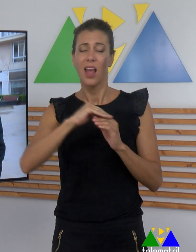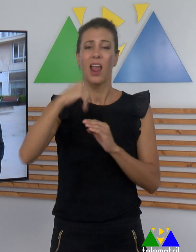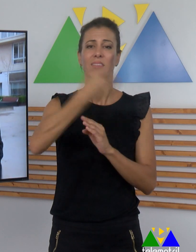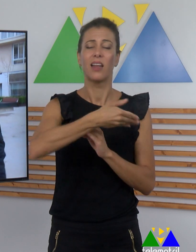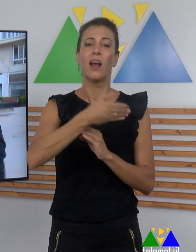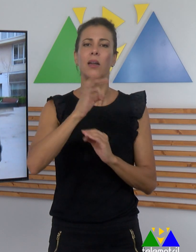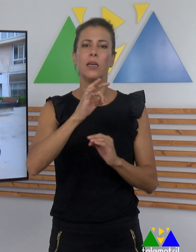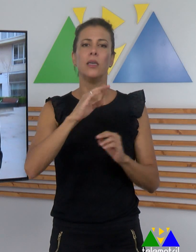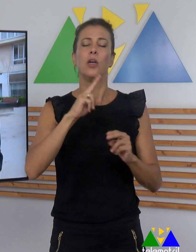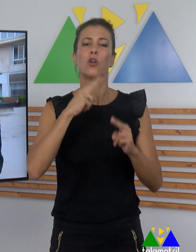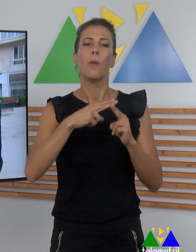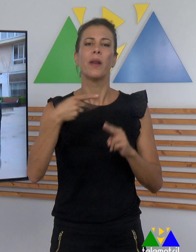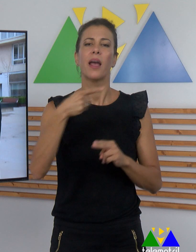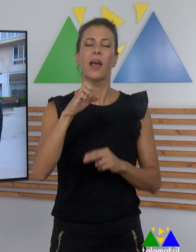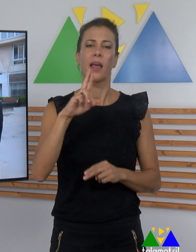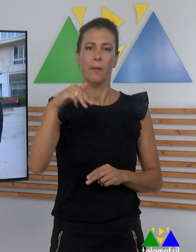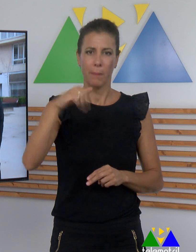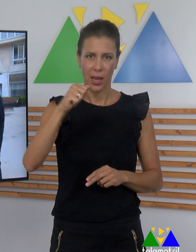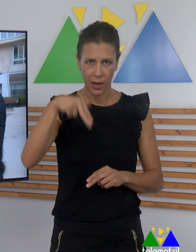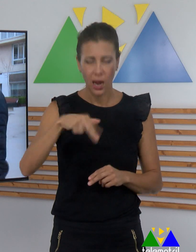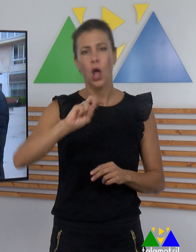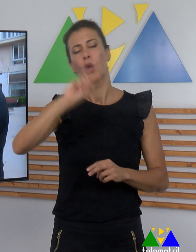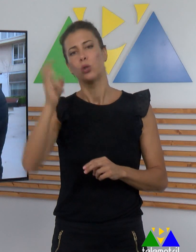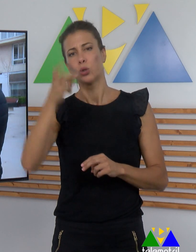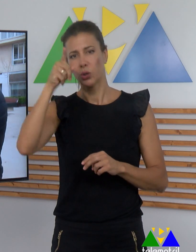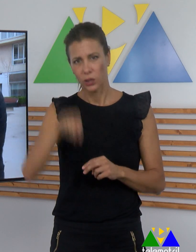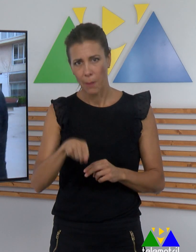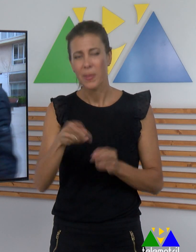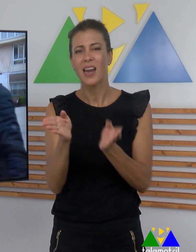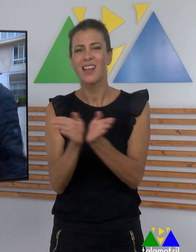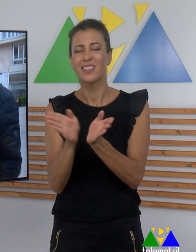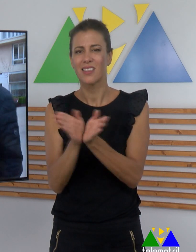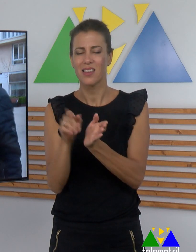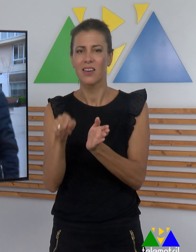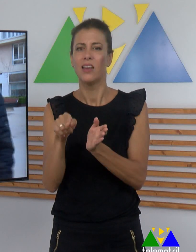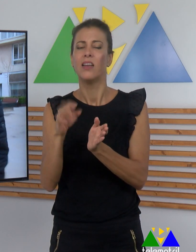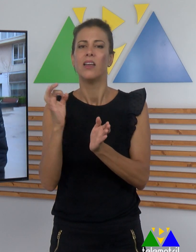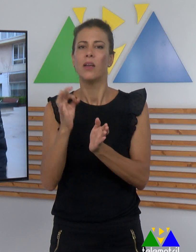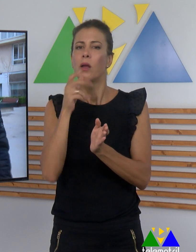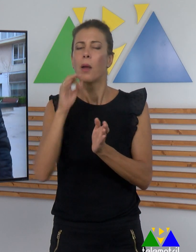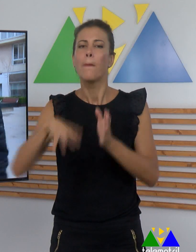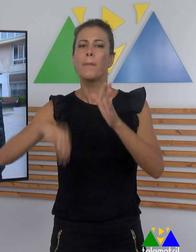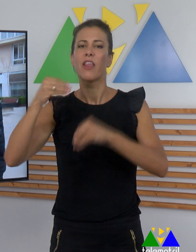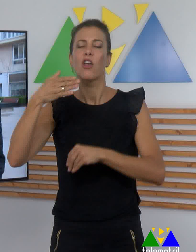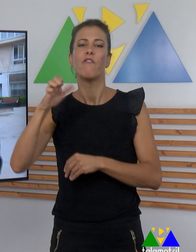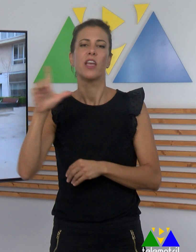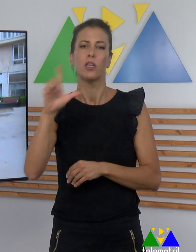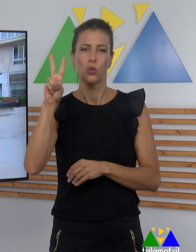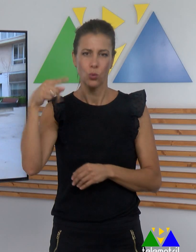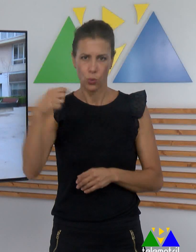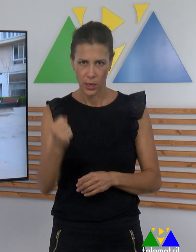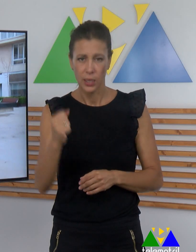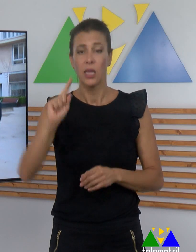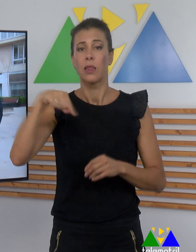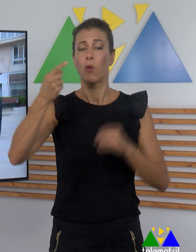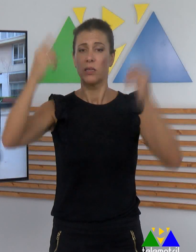de Don Germán, y otro también en la esquina que decían que había sido el Palacio de los Bellugas, y que se